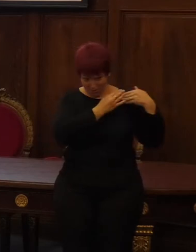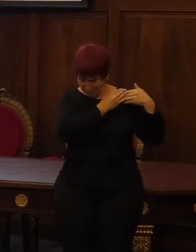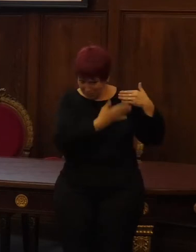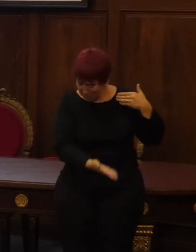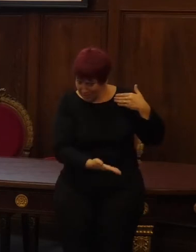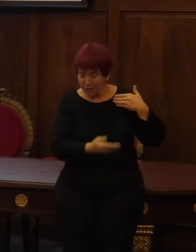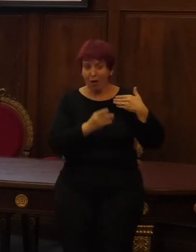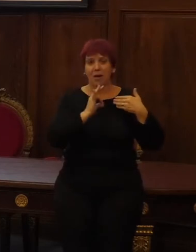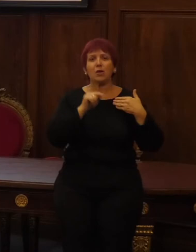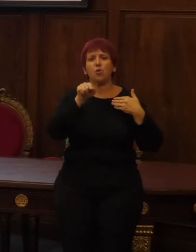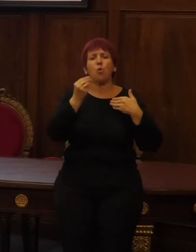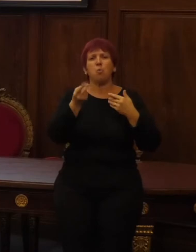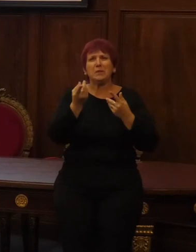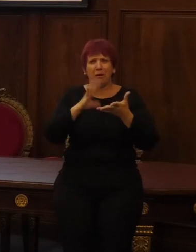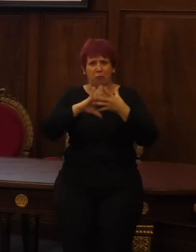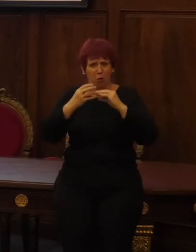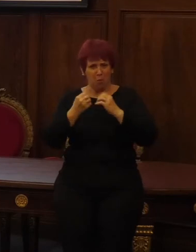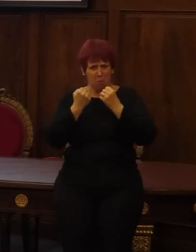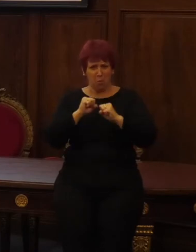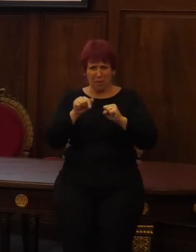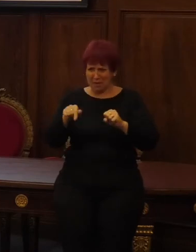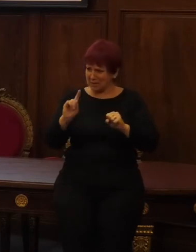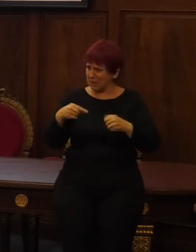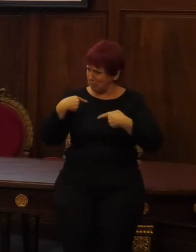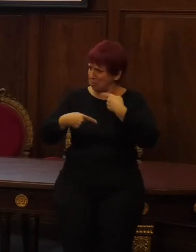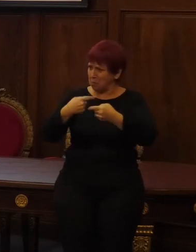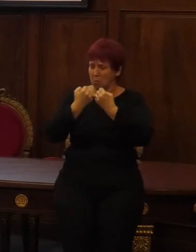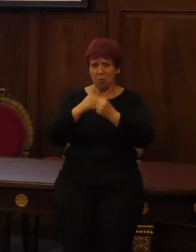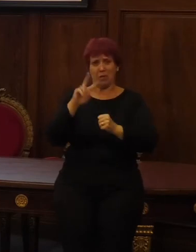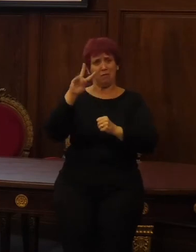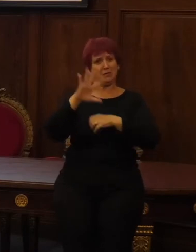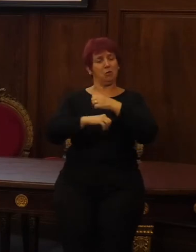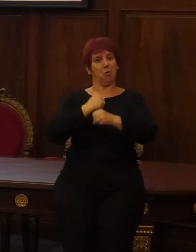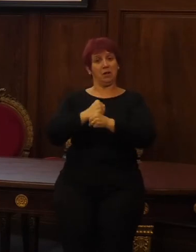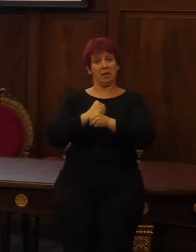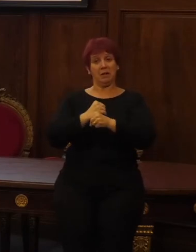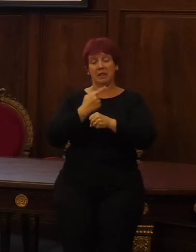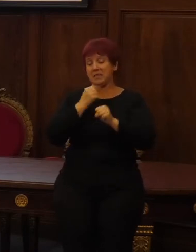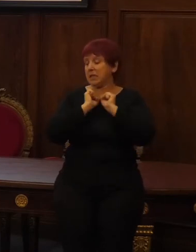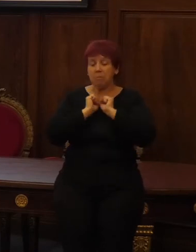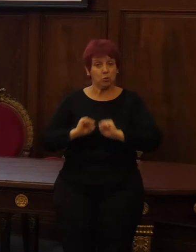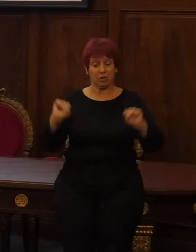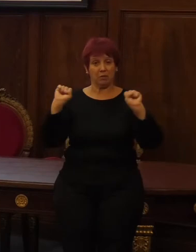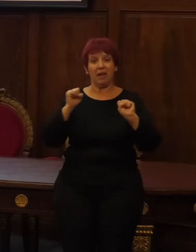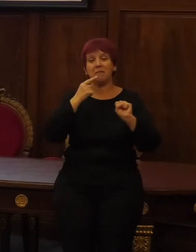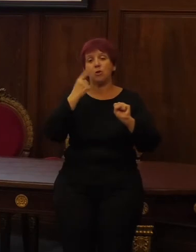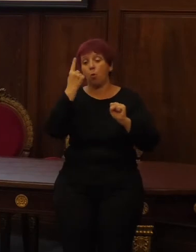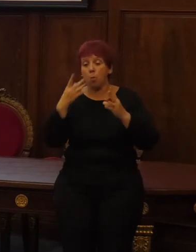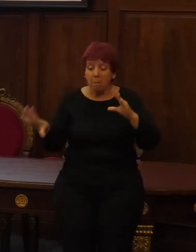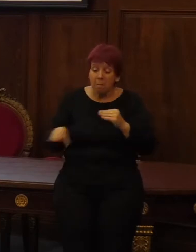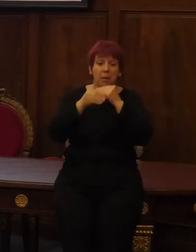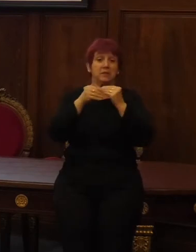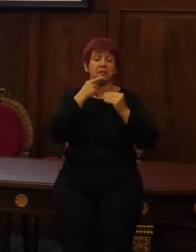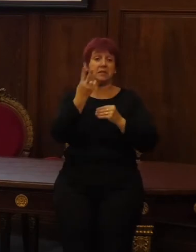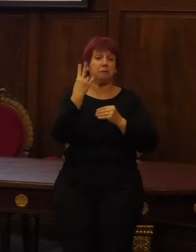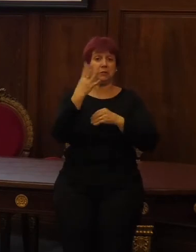psicología de esa composición que compone estos posibles 25 años. Serían otros 25